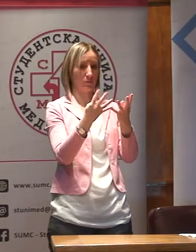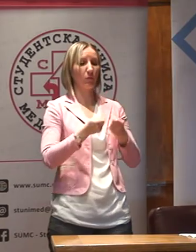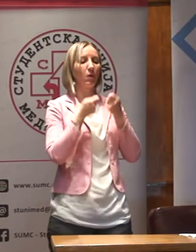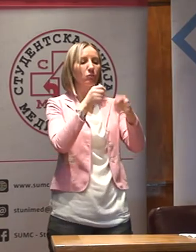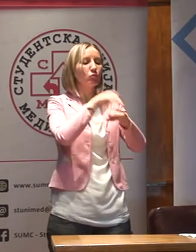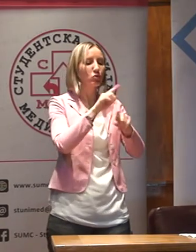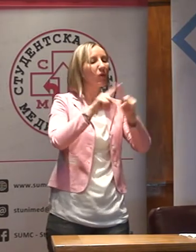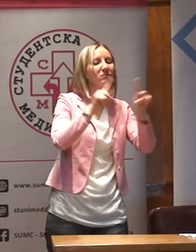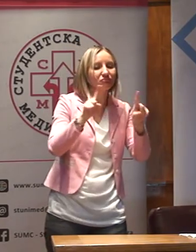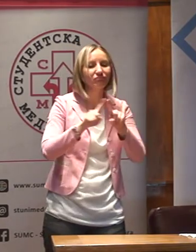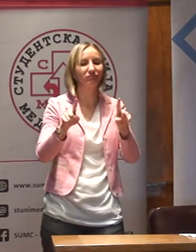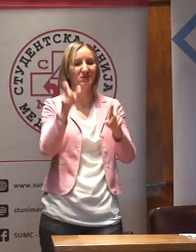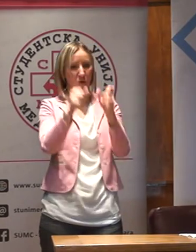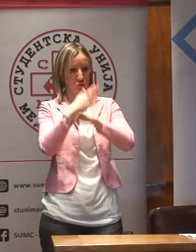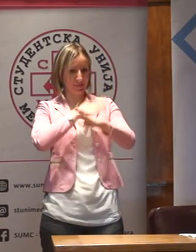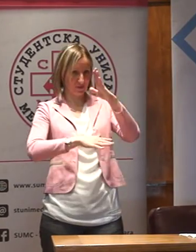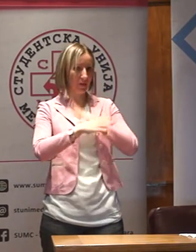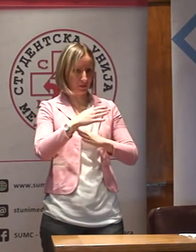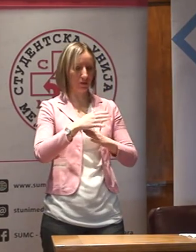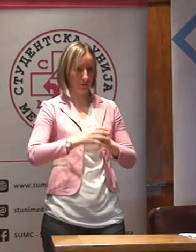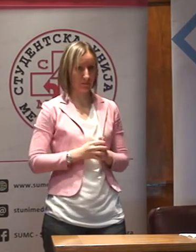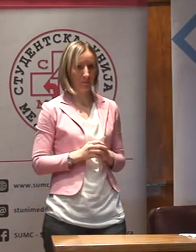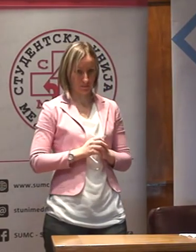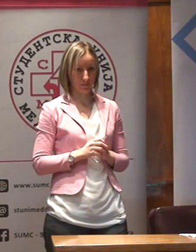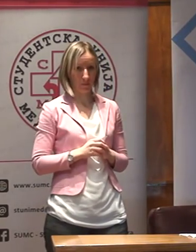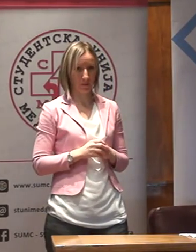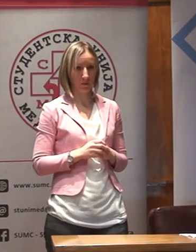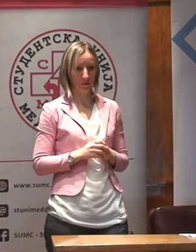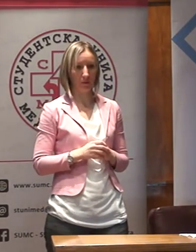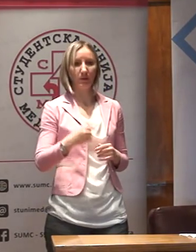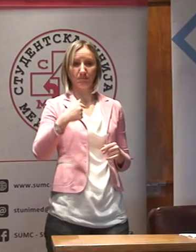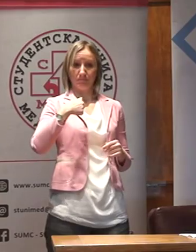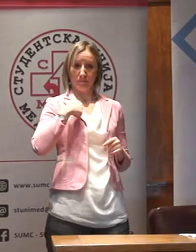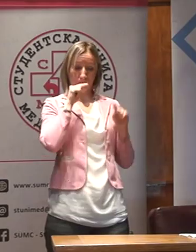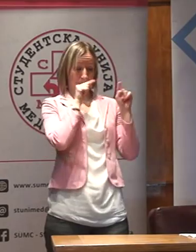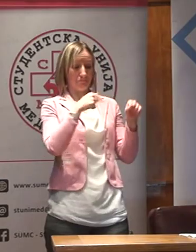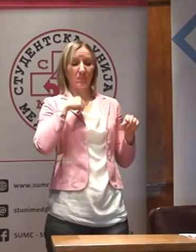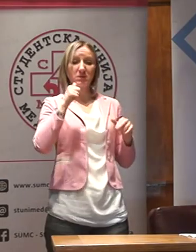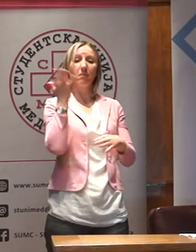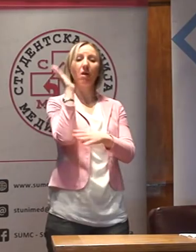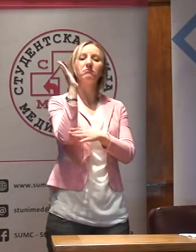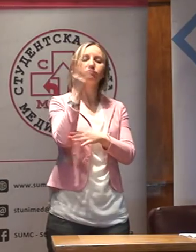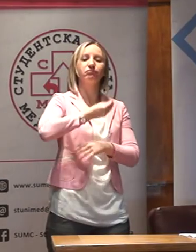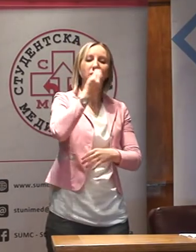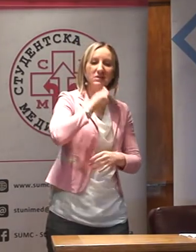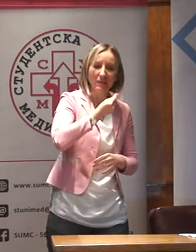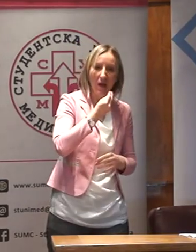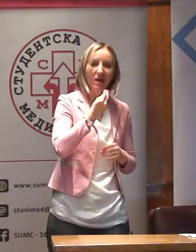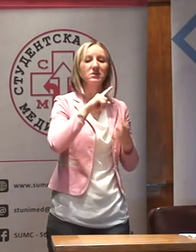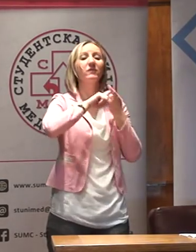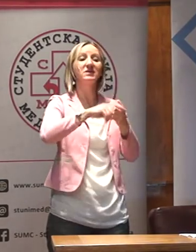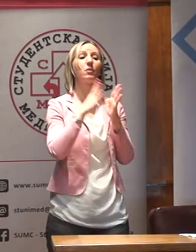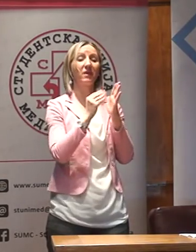organizovao je forum za pružaoce usluga u oblasti osoba sa invaliditetom. Ja sam tu